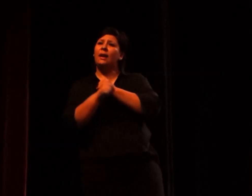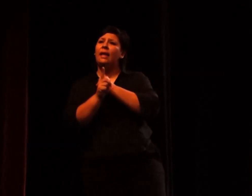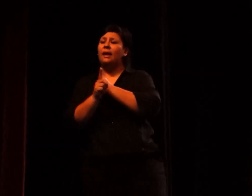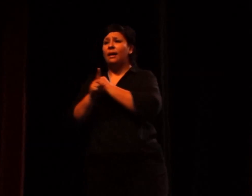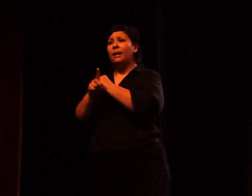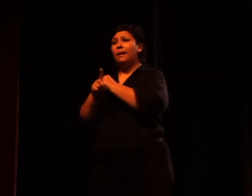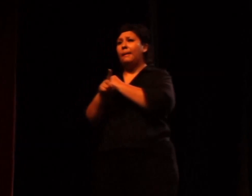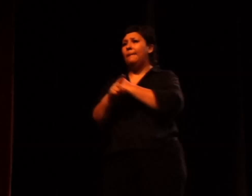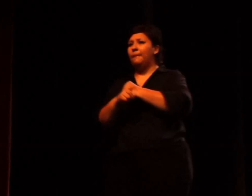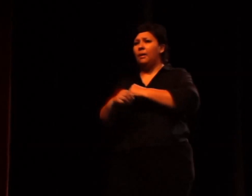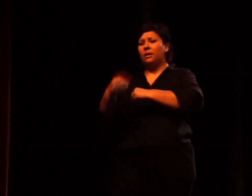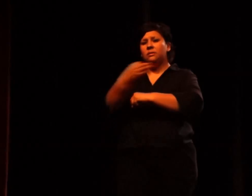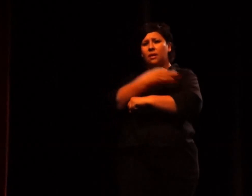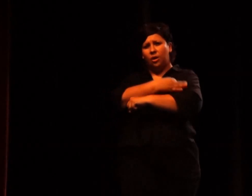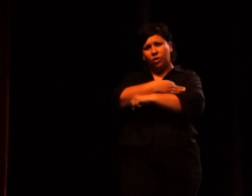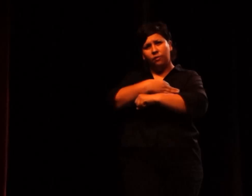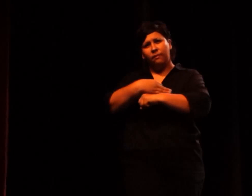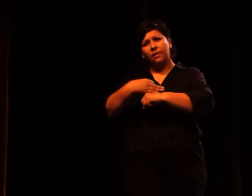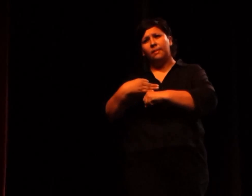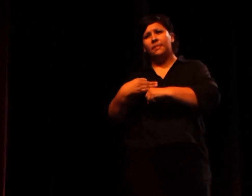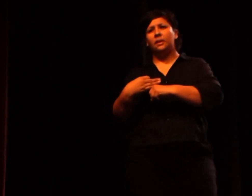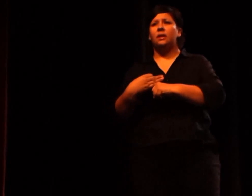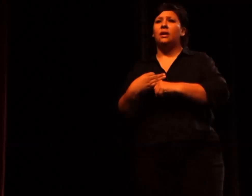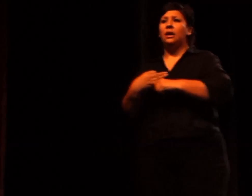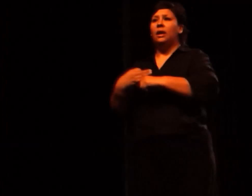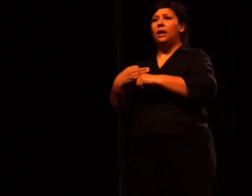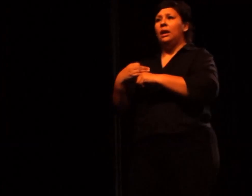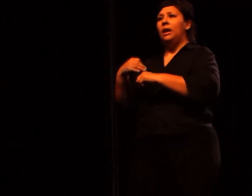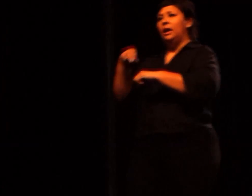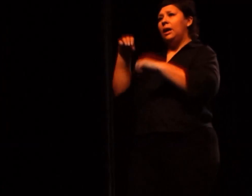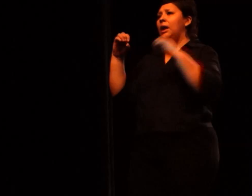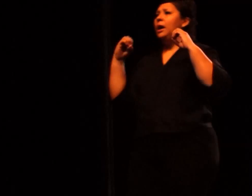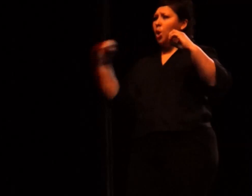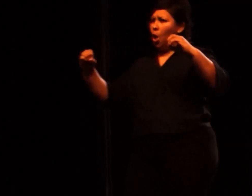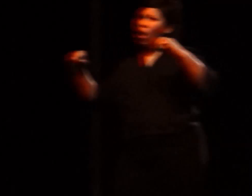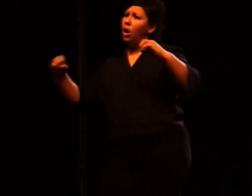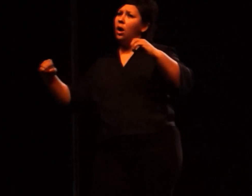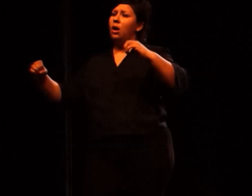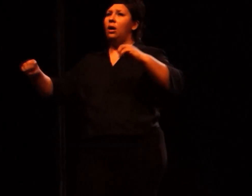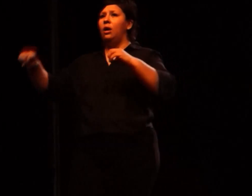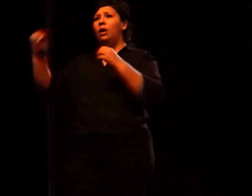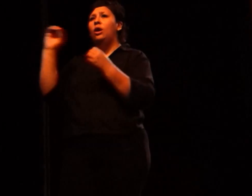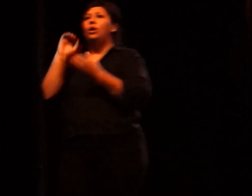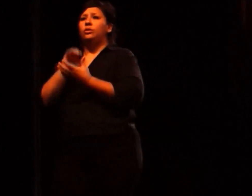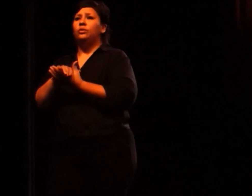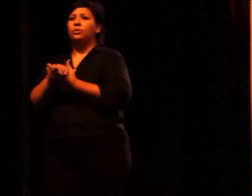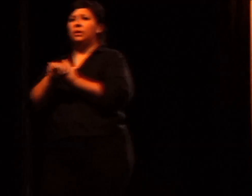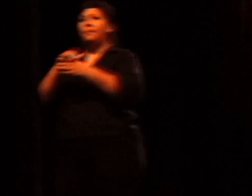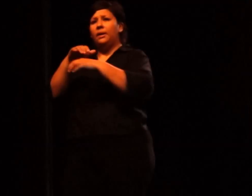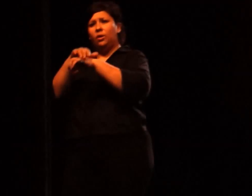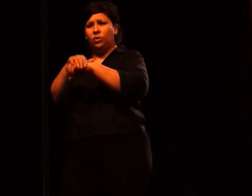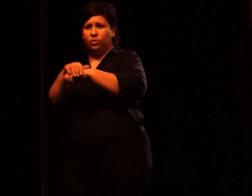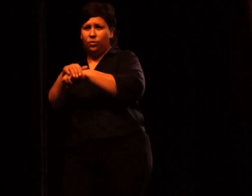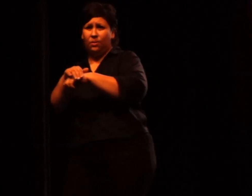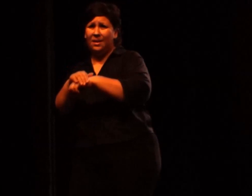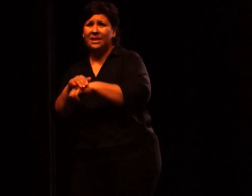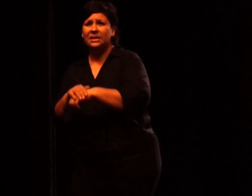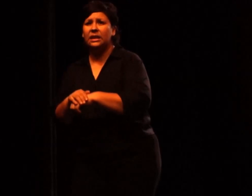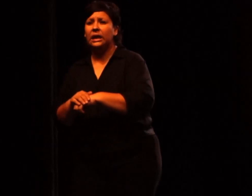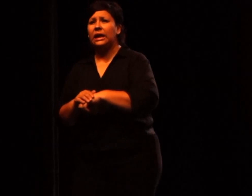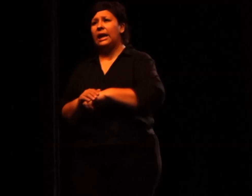Que probablemente haya alguien que tenga problemas, ya sea en nuestra familia